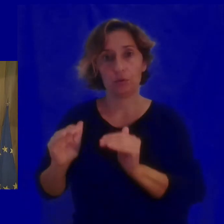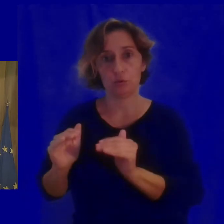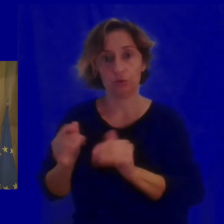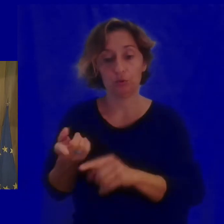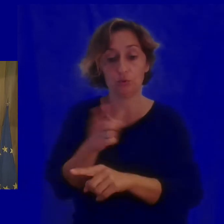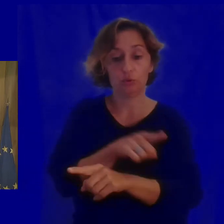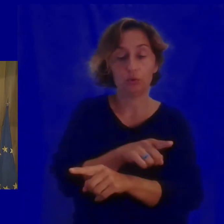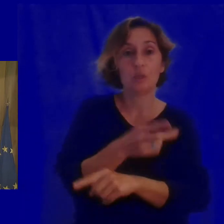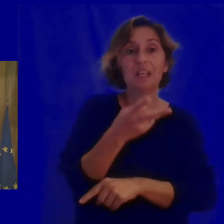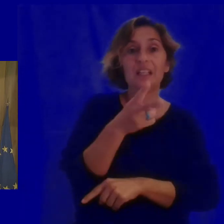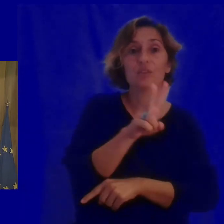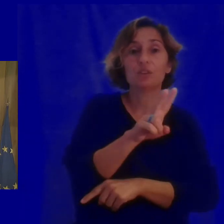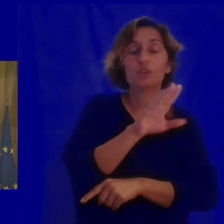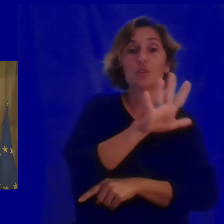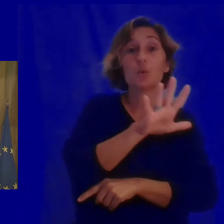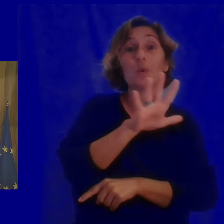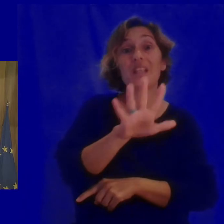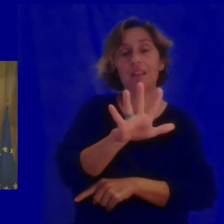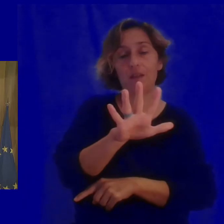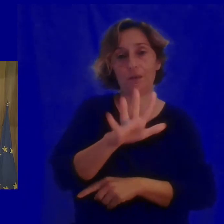hubo 255.